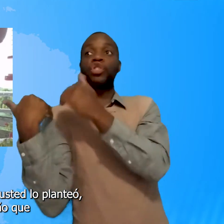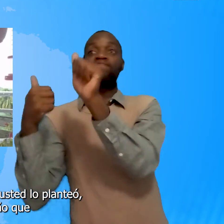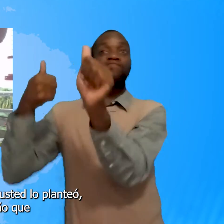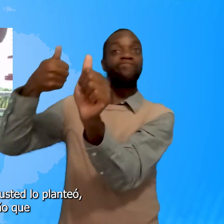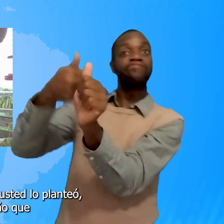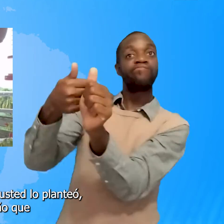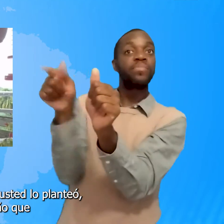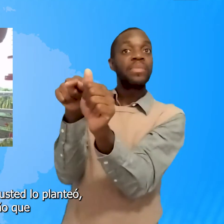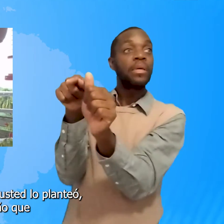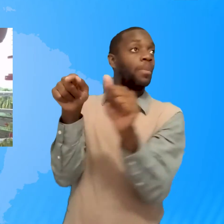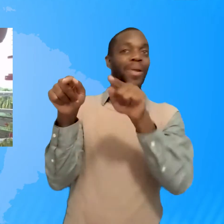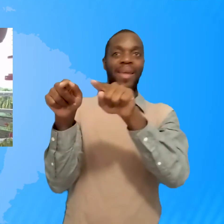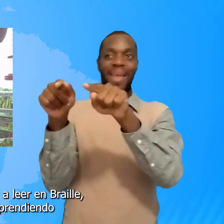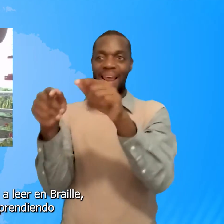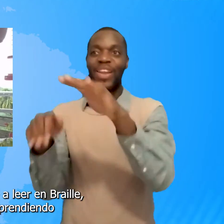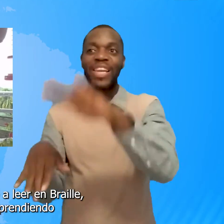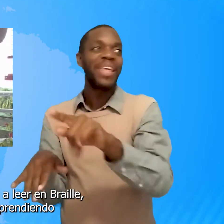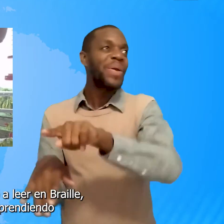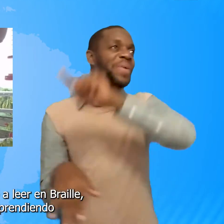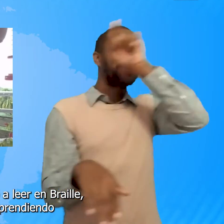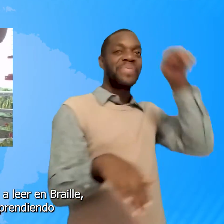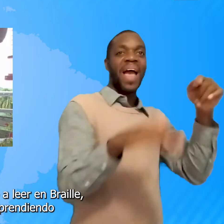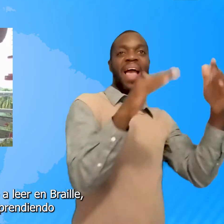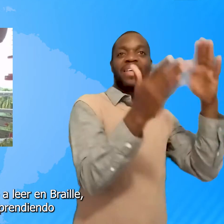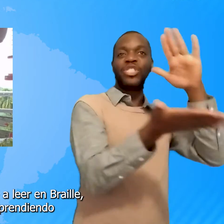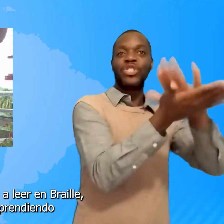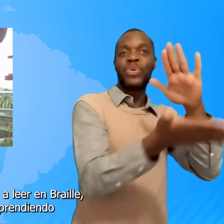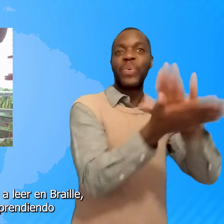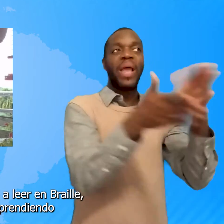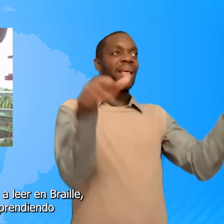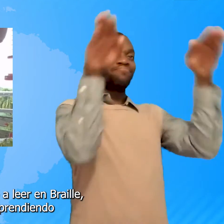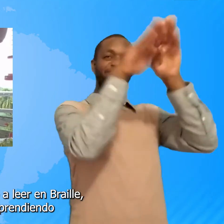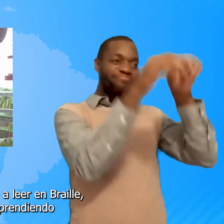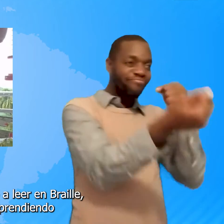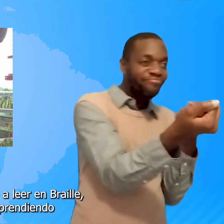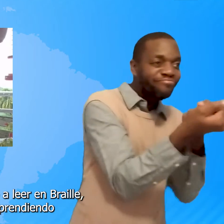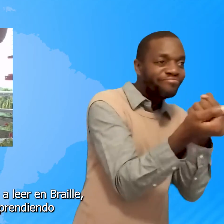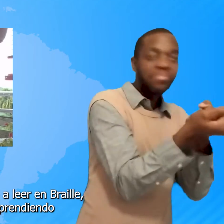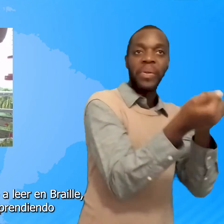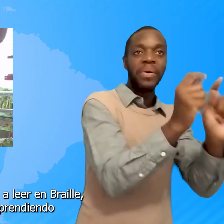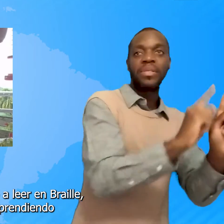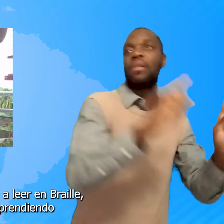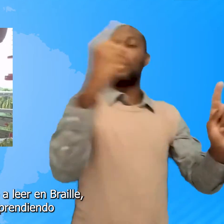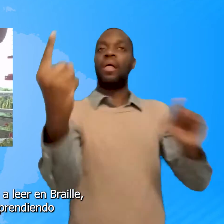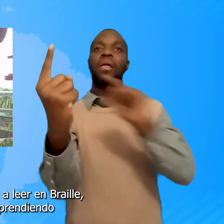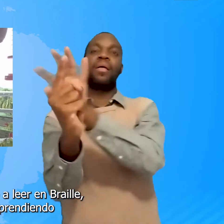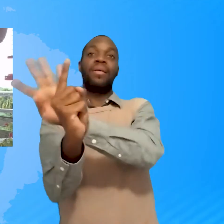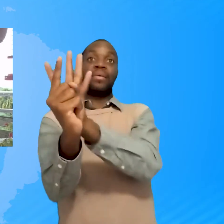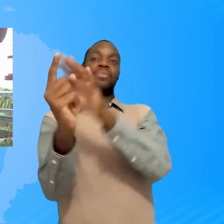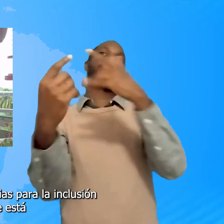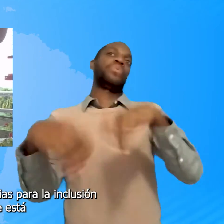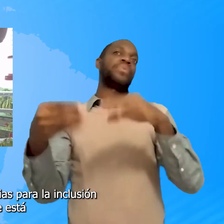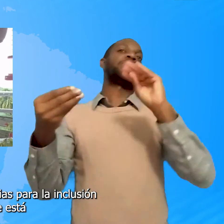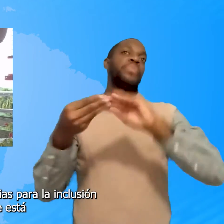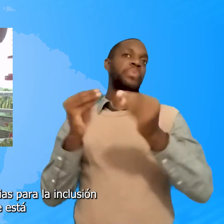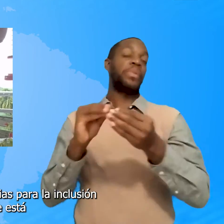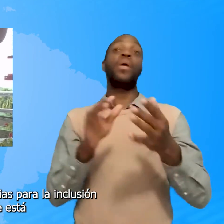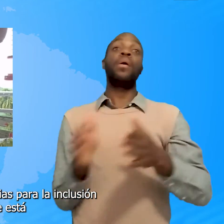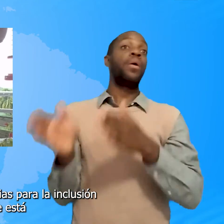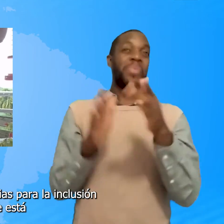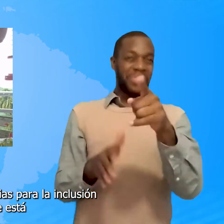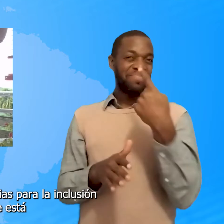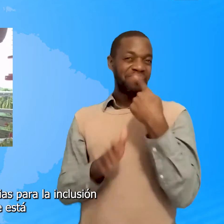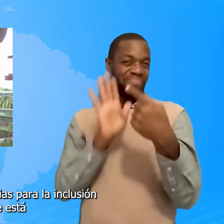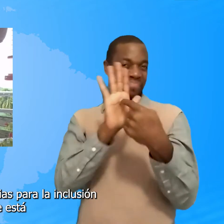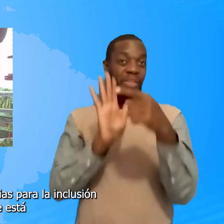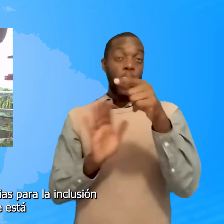planteó, un niño que está aprendiendo a leer en braille, que está aprendiendo las